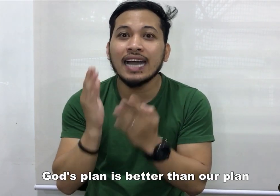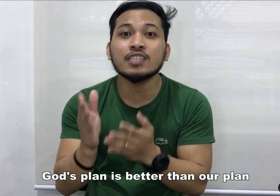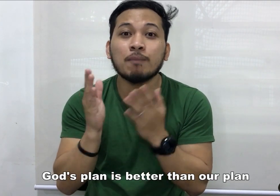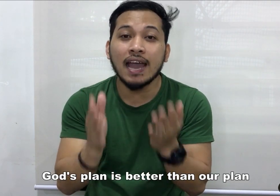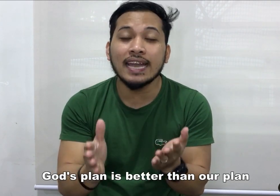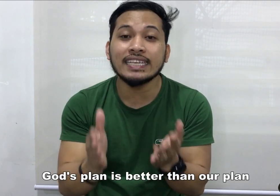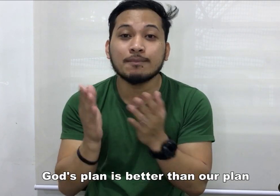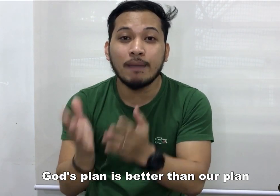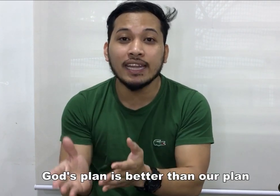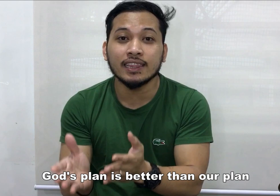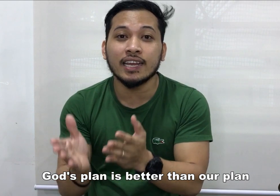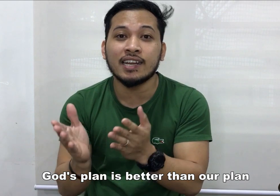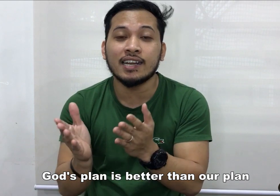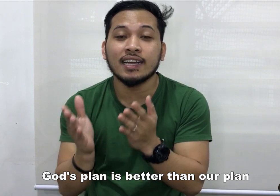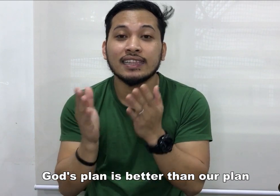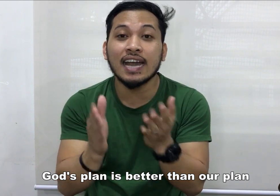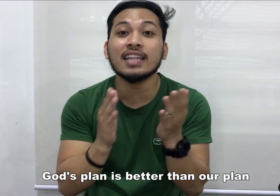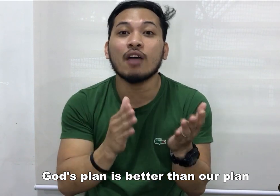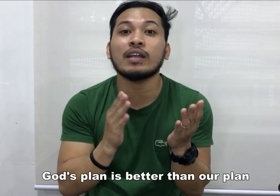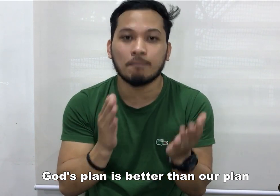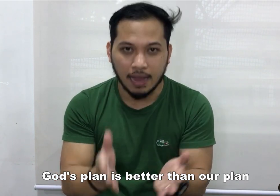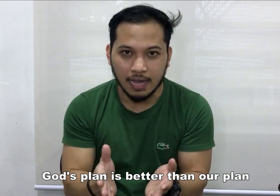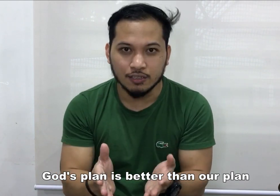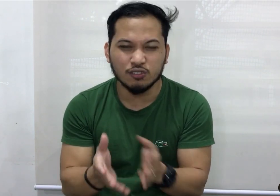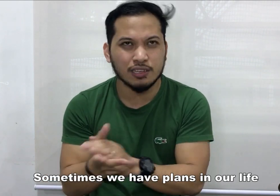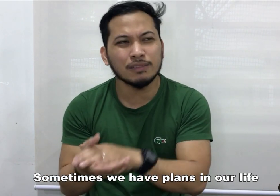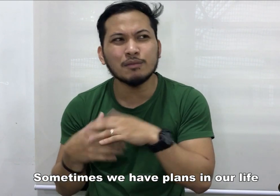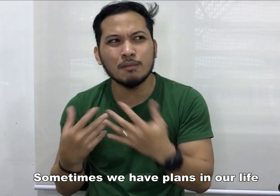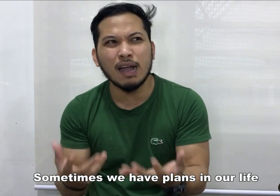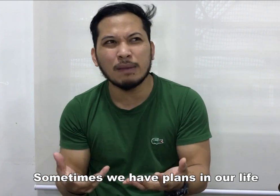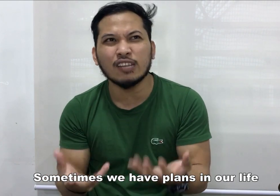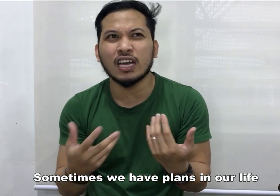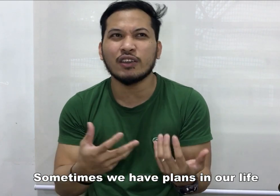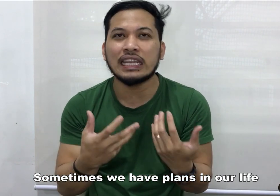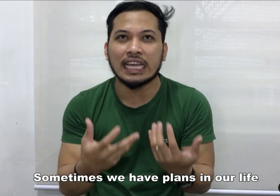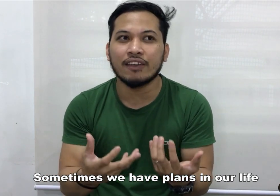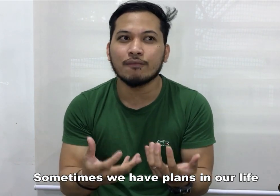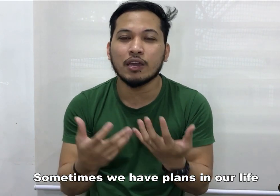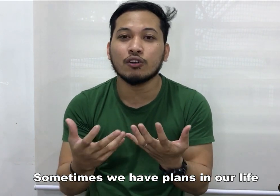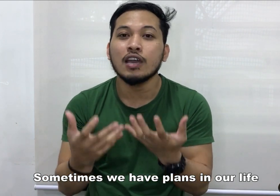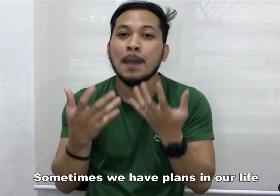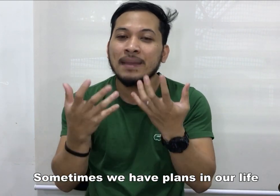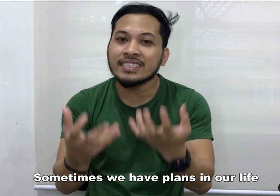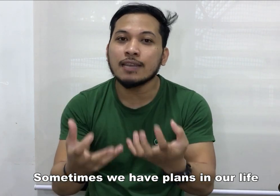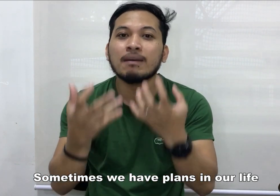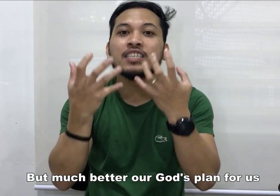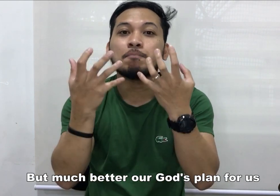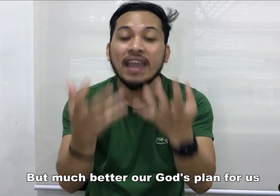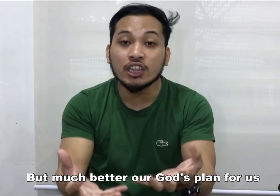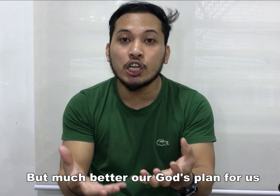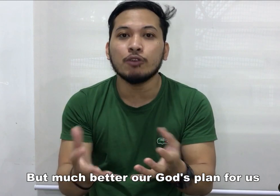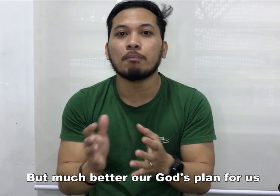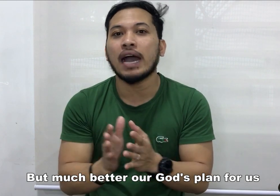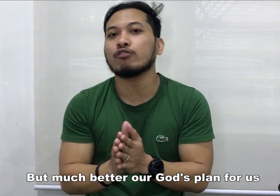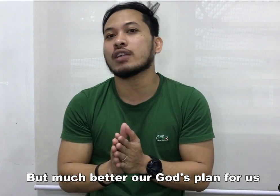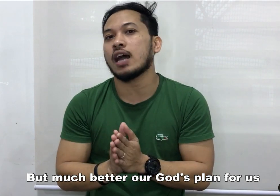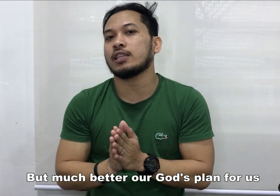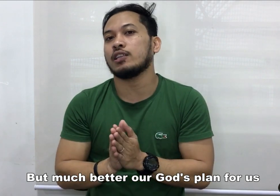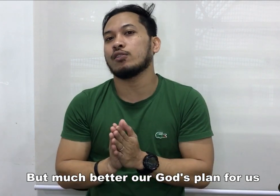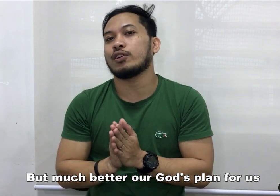God's plan is better than our plan. So, sometimes may mga plano tayo in life, pero minsan much better yung plano sa atin ni Lord.